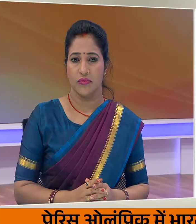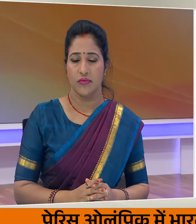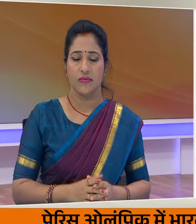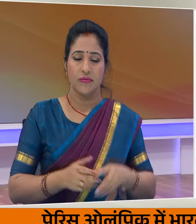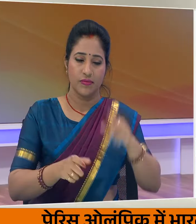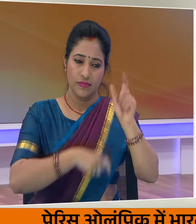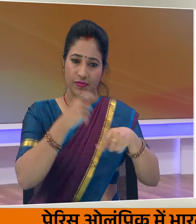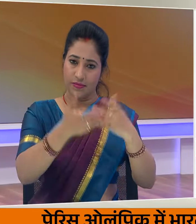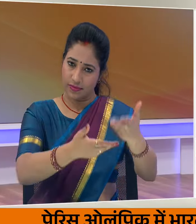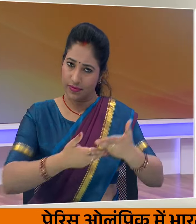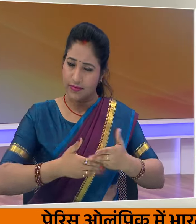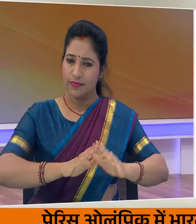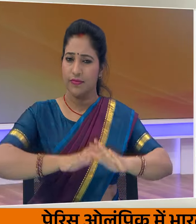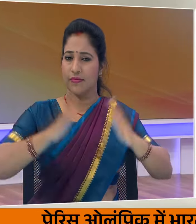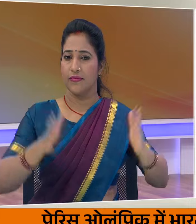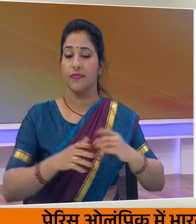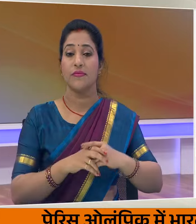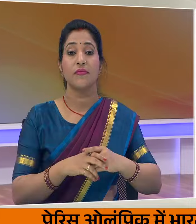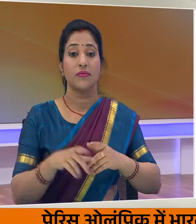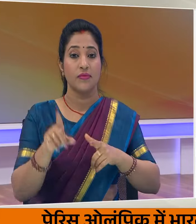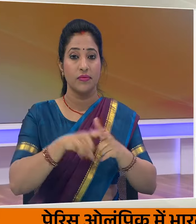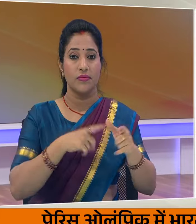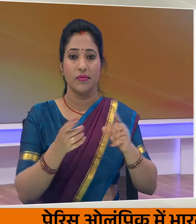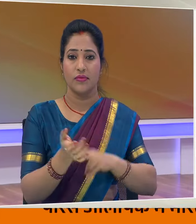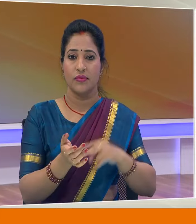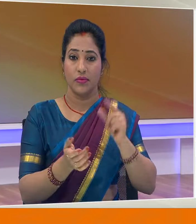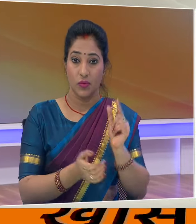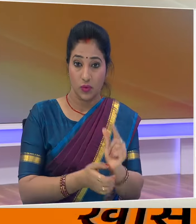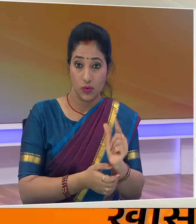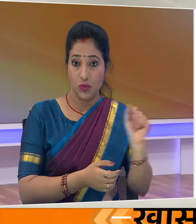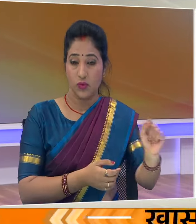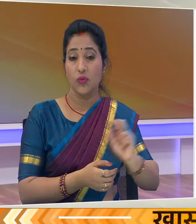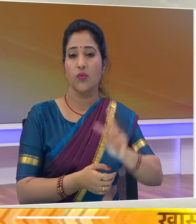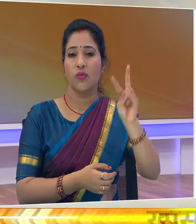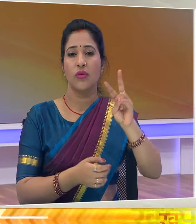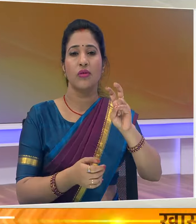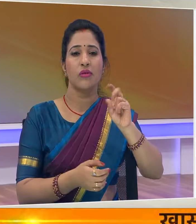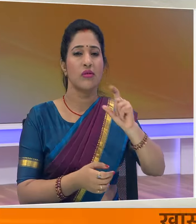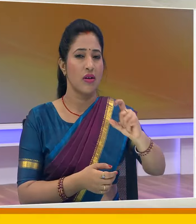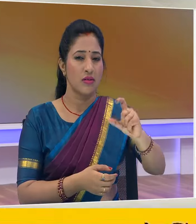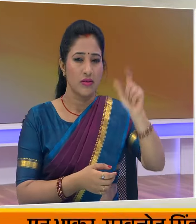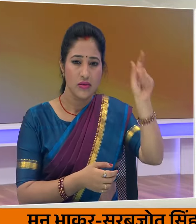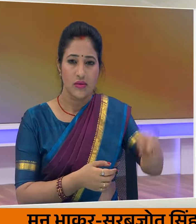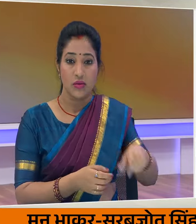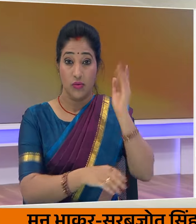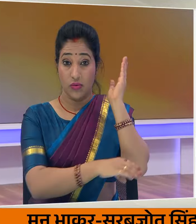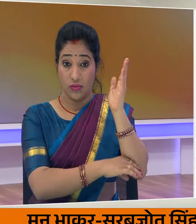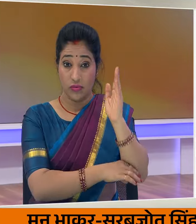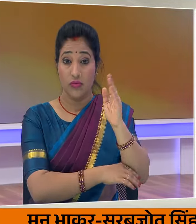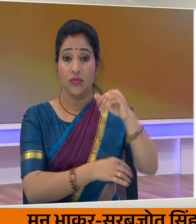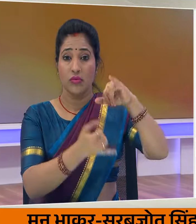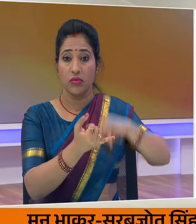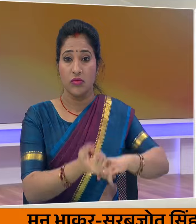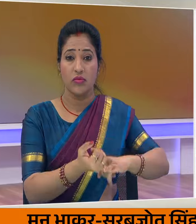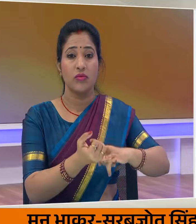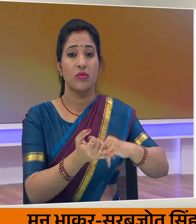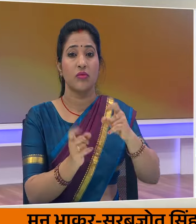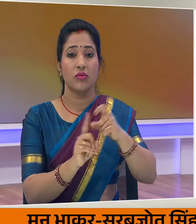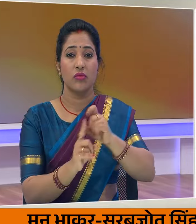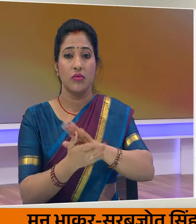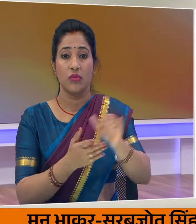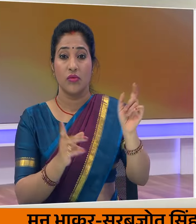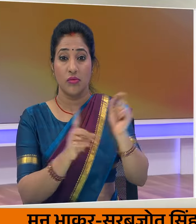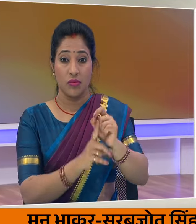स्वागत है ब्रेक के बाद। अगली खबर, जेएनयू की वाइस चांसलर प्रोफेसर शांति श्री धुलीपुड़ी पंडित